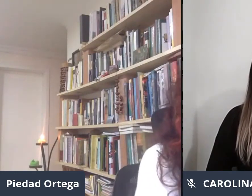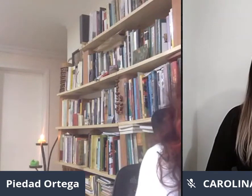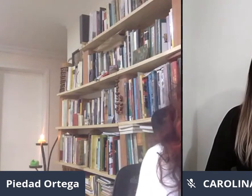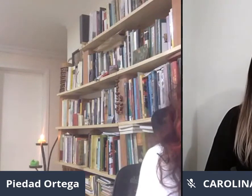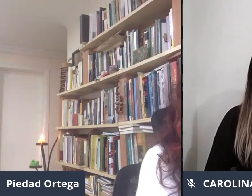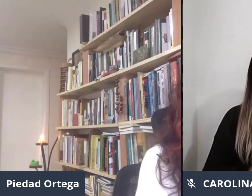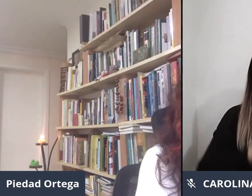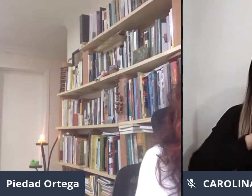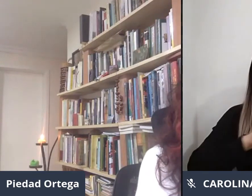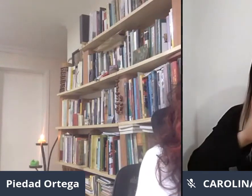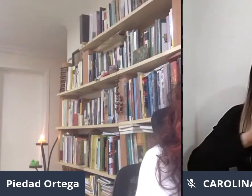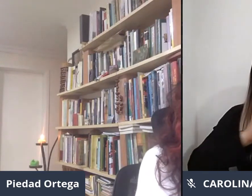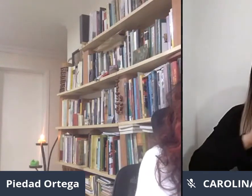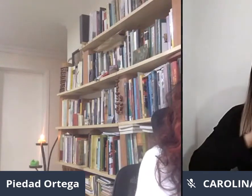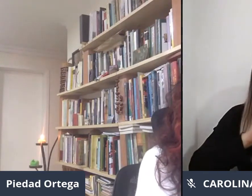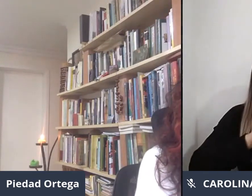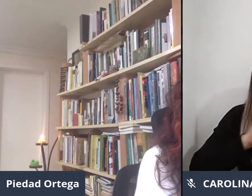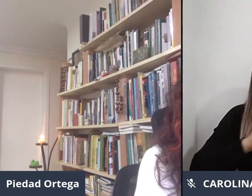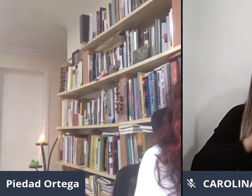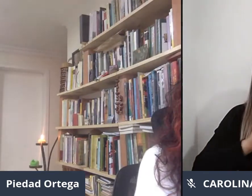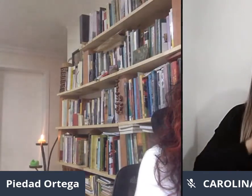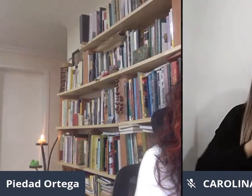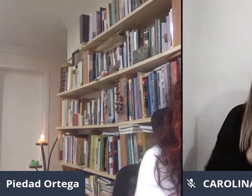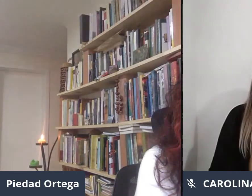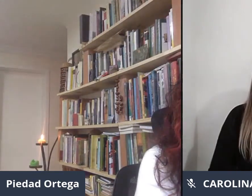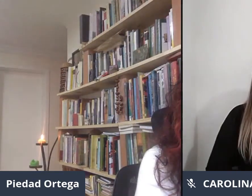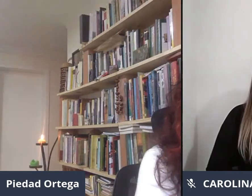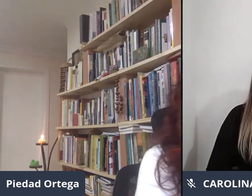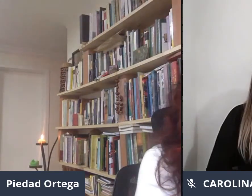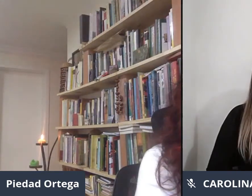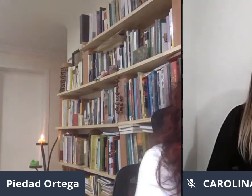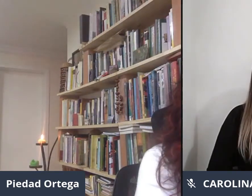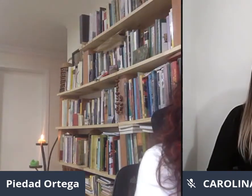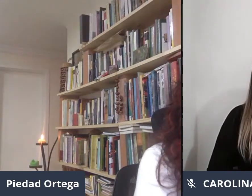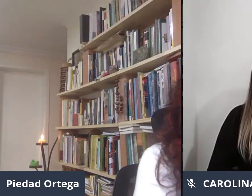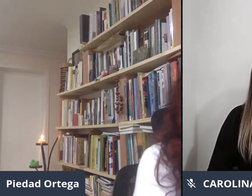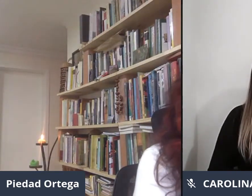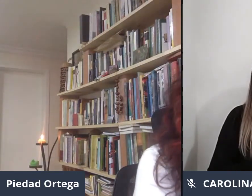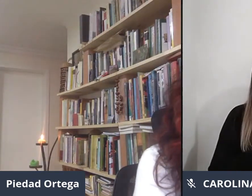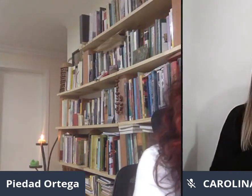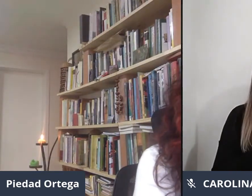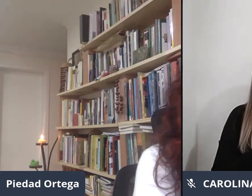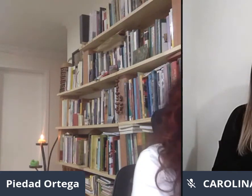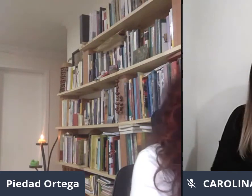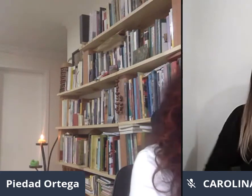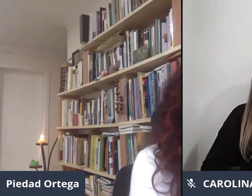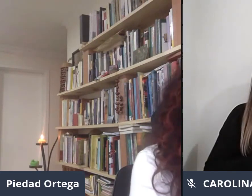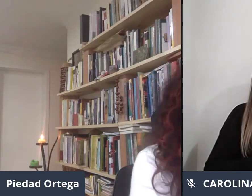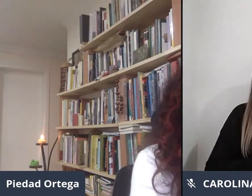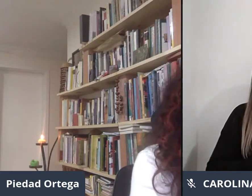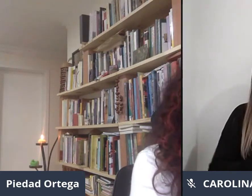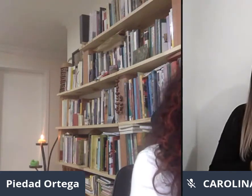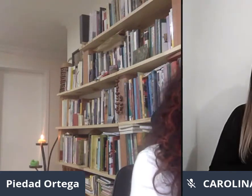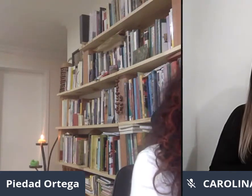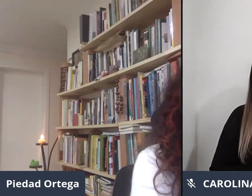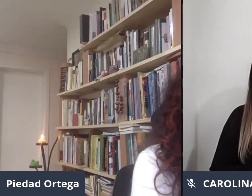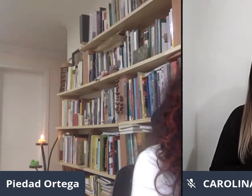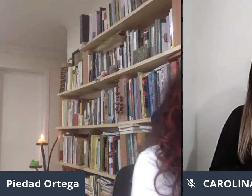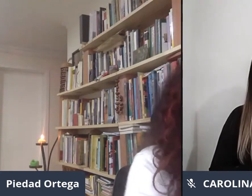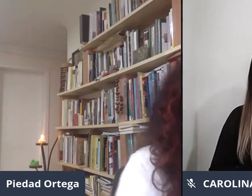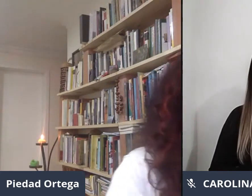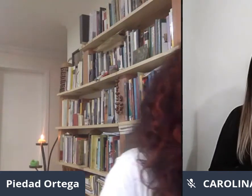Disculpen que esto no se me bajó. Bueno, sigo con este autor. De restaurar lo común y la cultura de